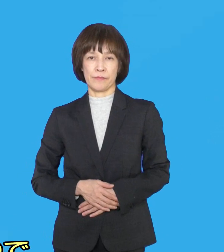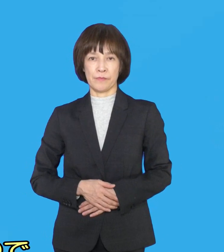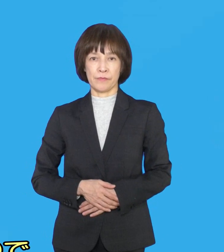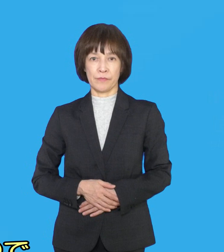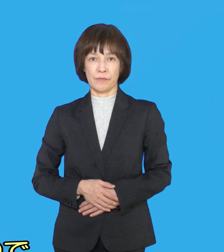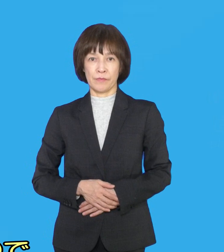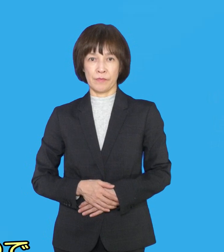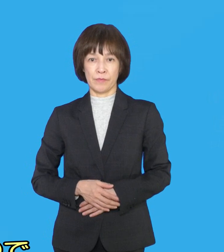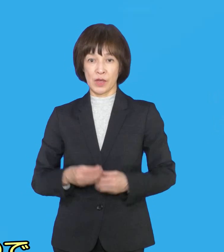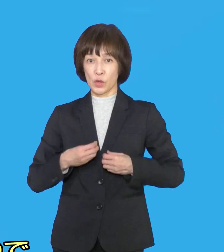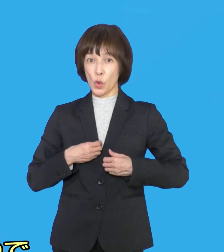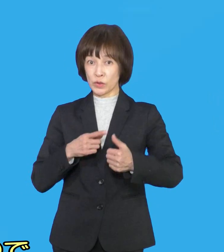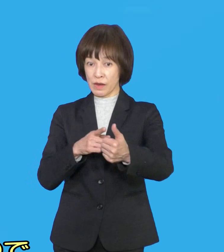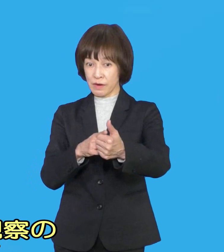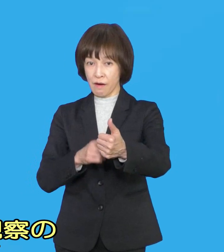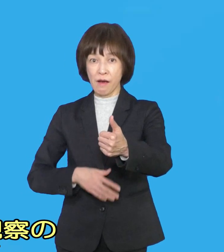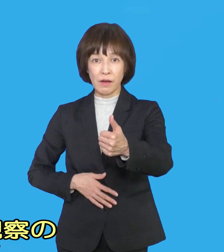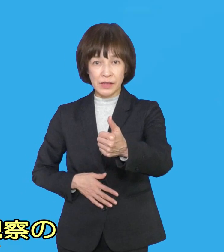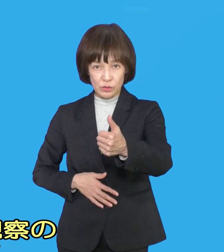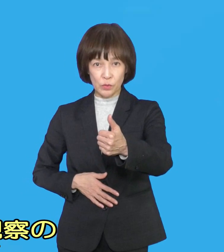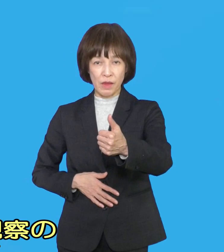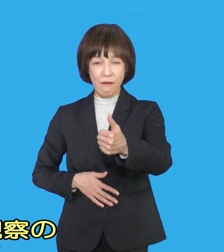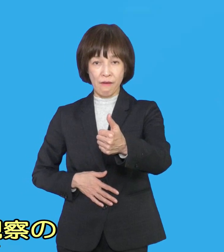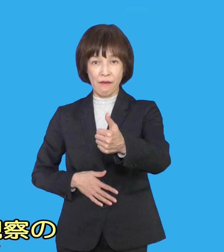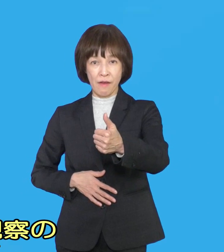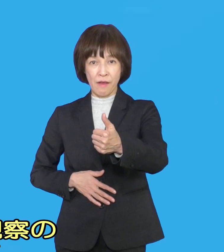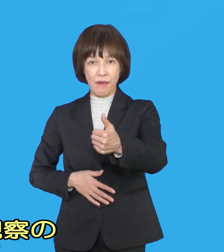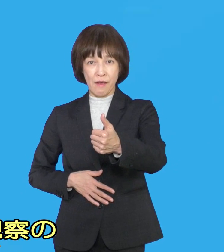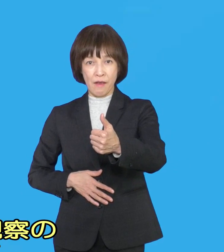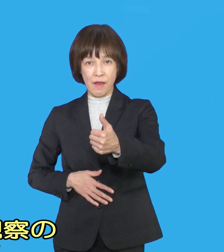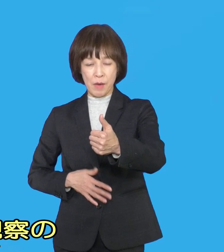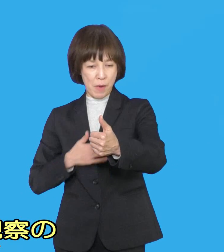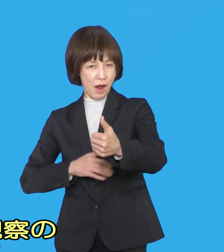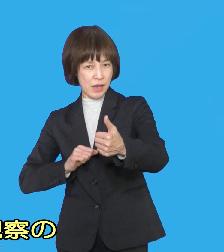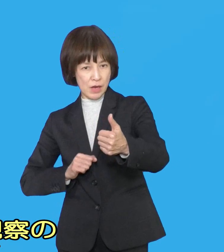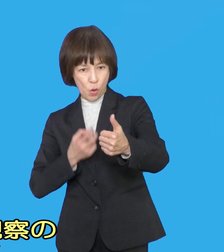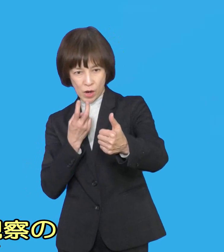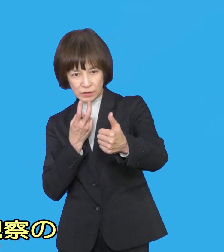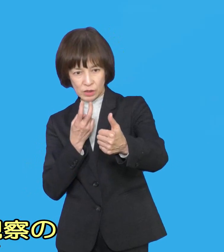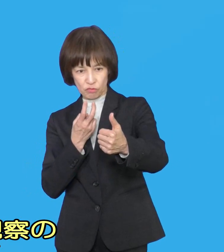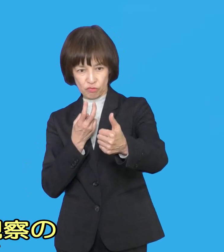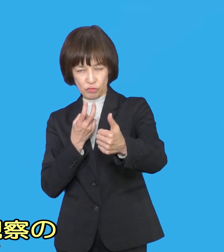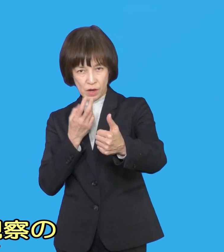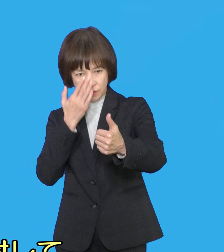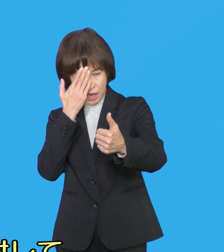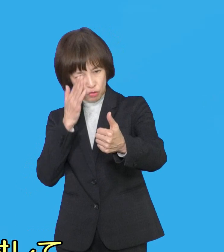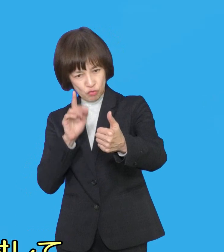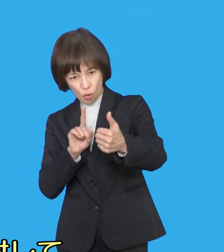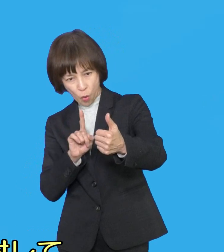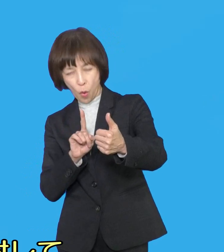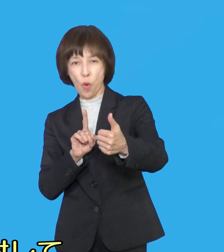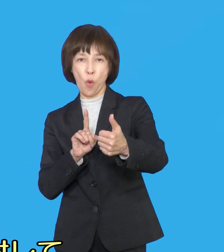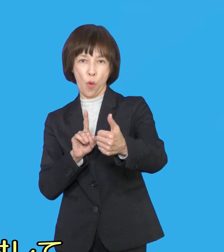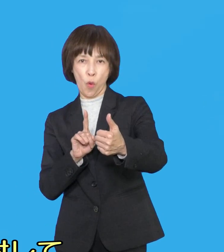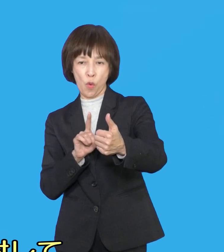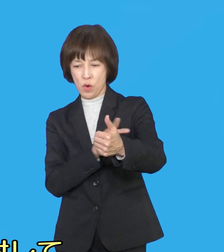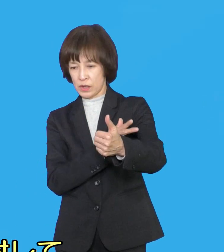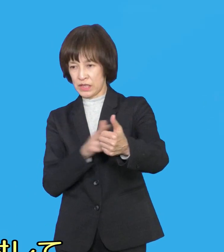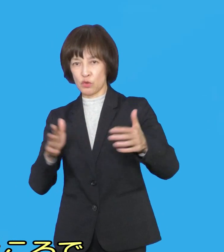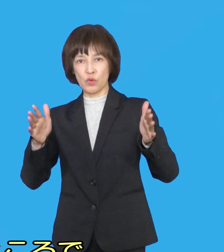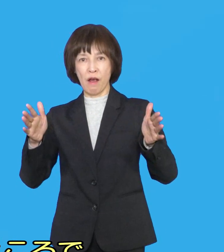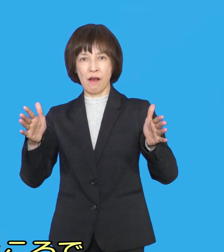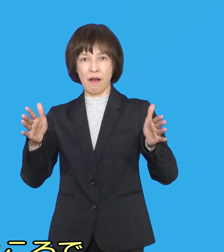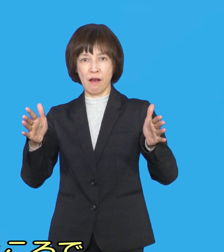陽性者ですので、大体その健康観察の期間が2週間と、そしてそこに対